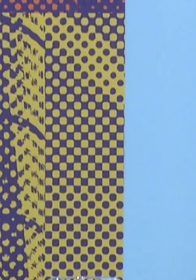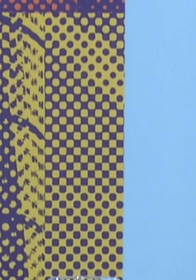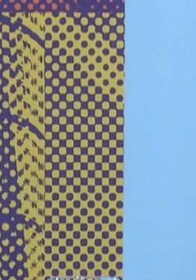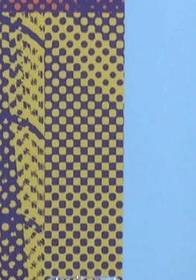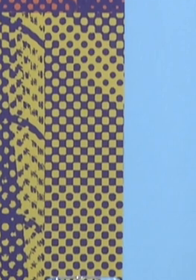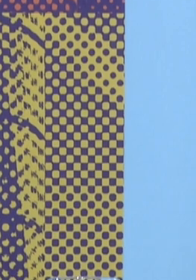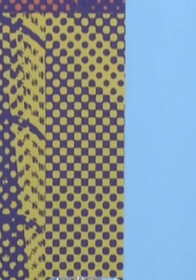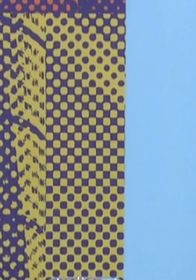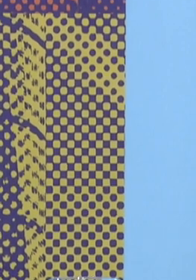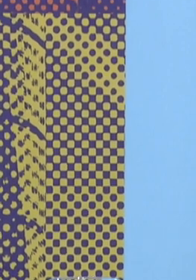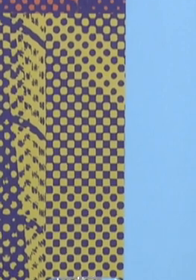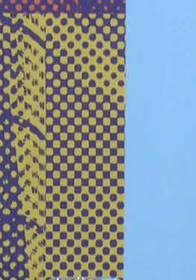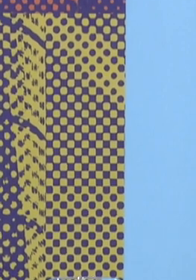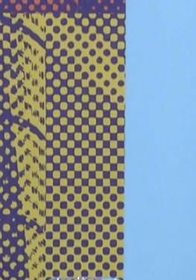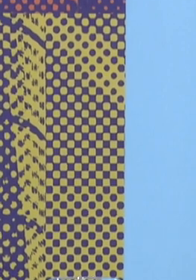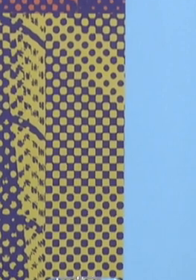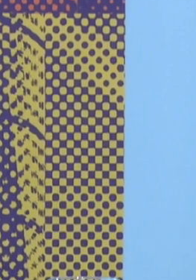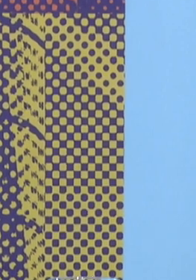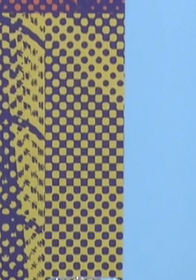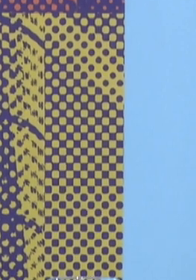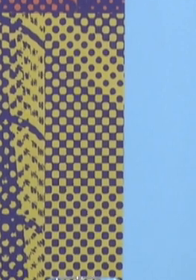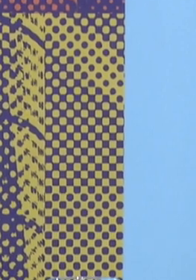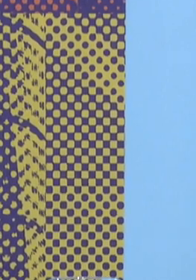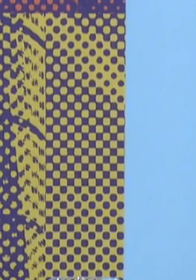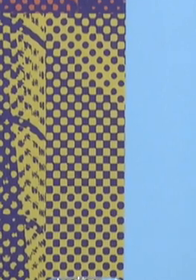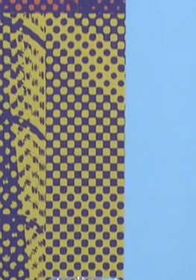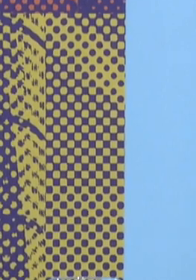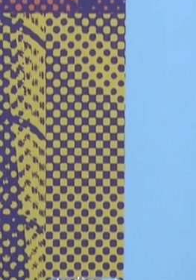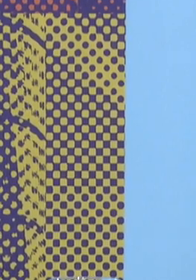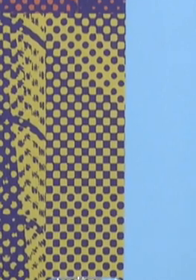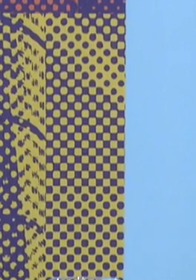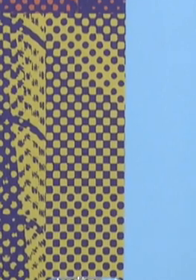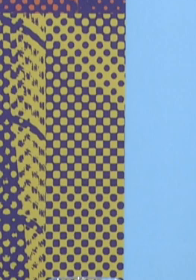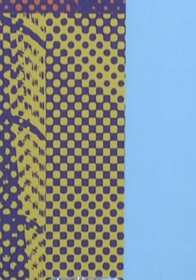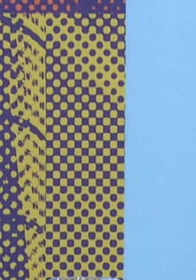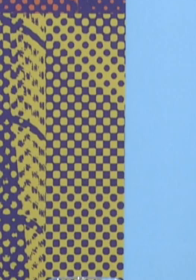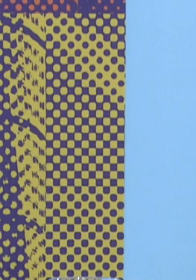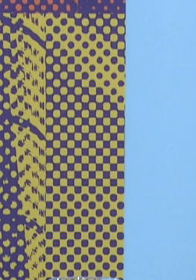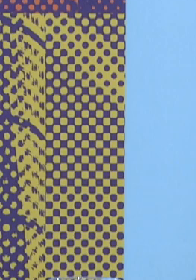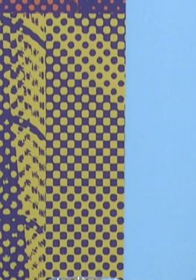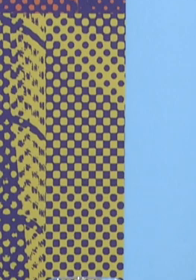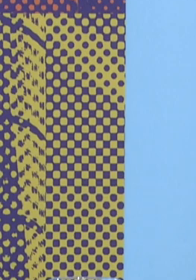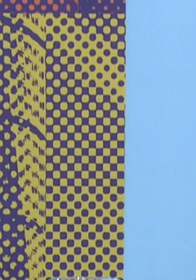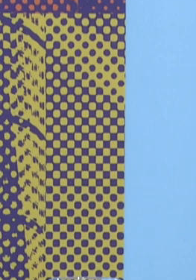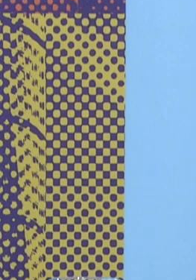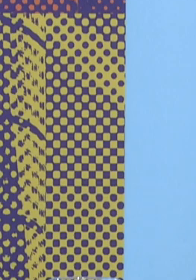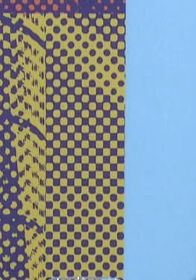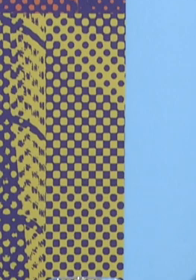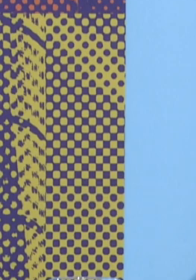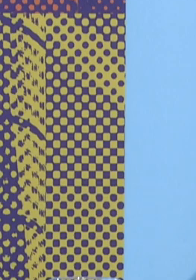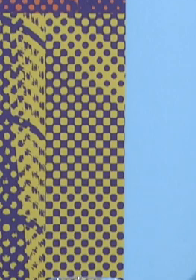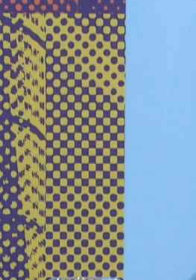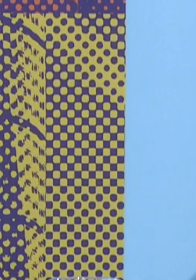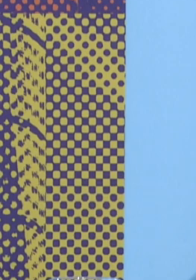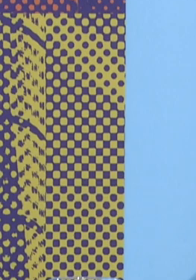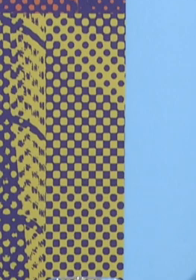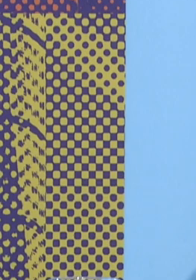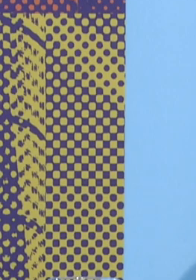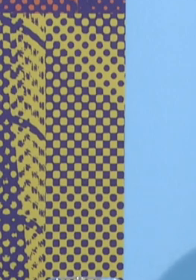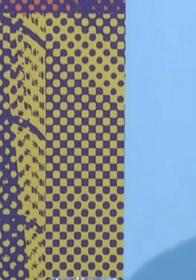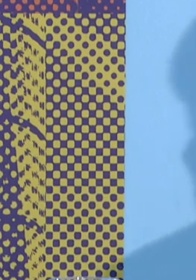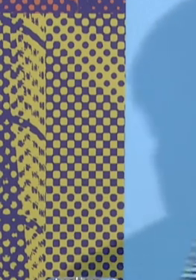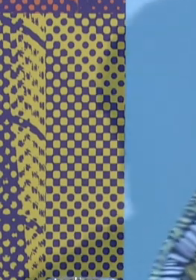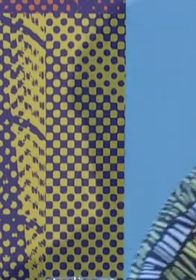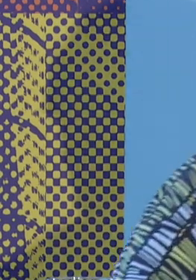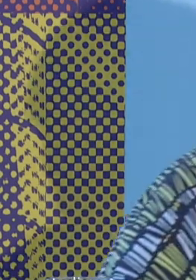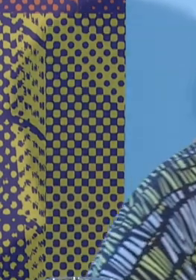Och det gör att ska vi tänka strategiskt för framtiden så måste vi satsa väldigt mycket på infrastrukturen för cykel till exempel. Och